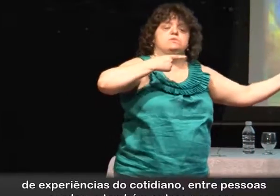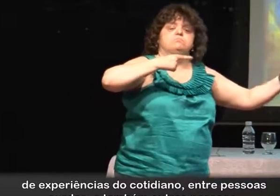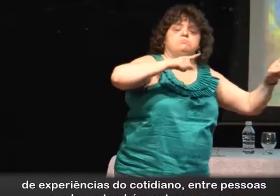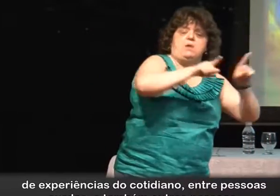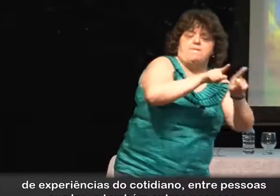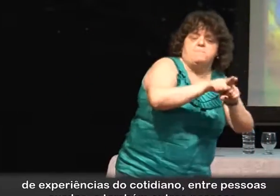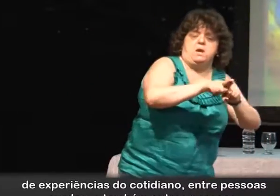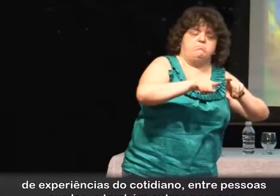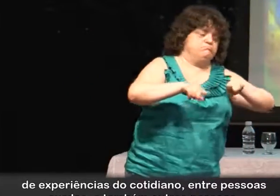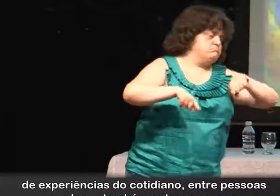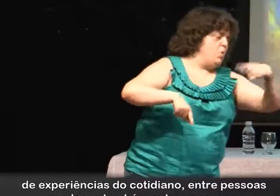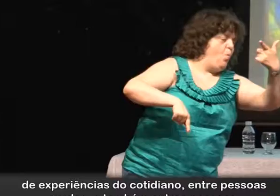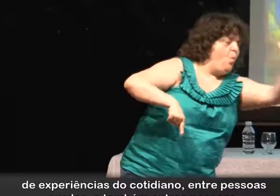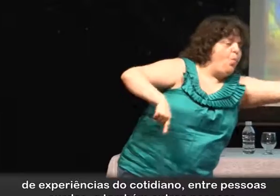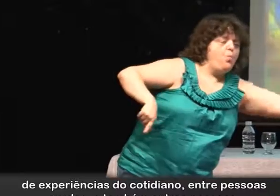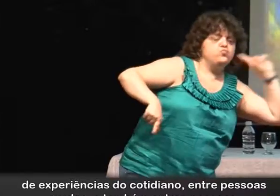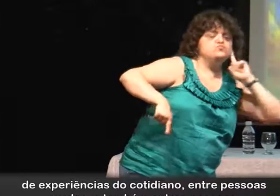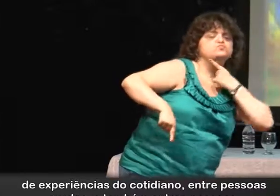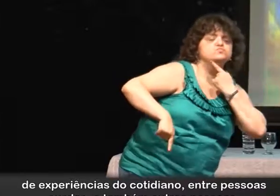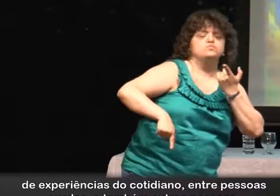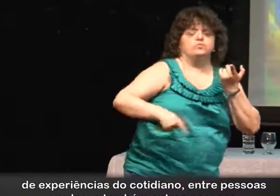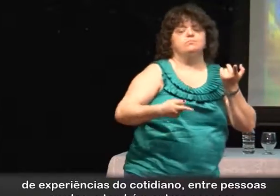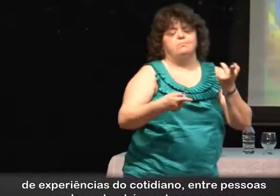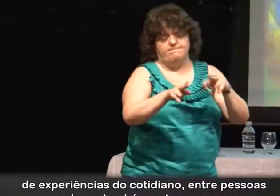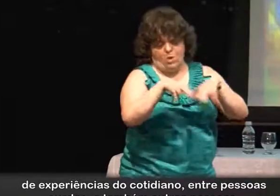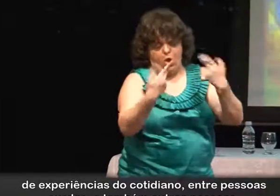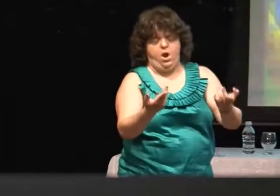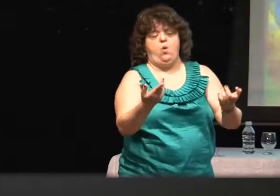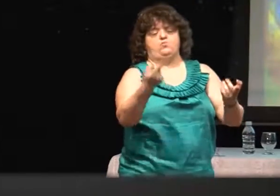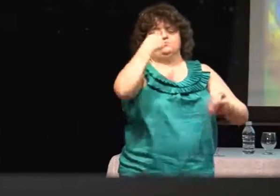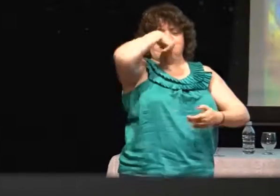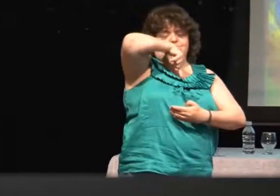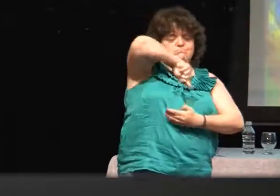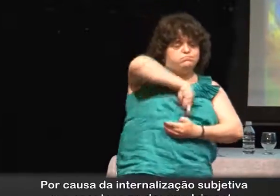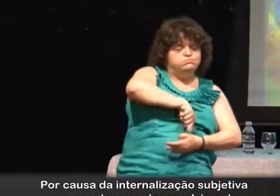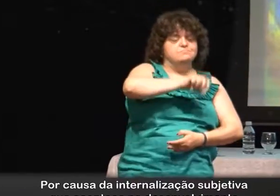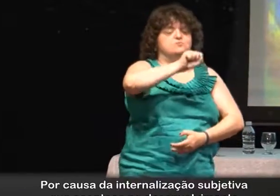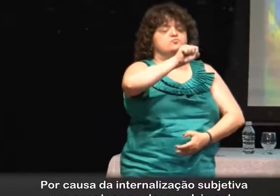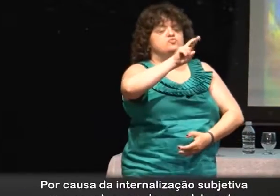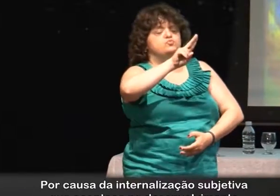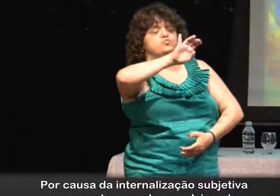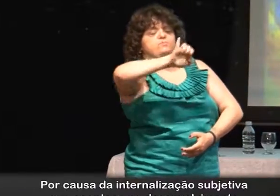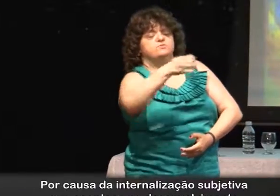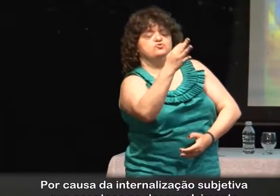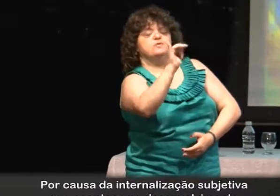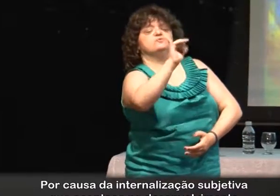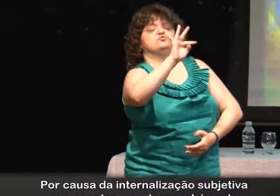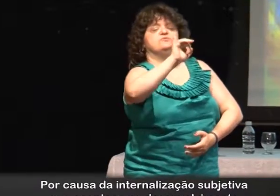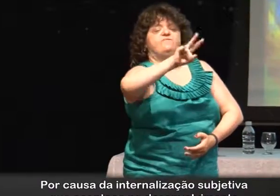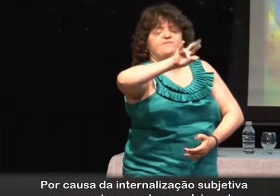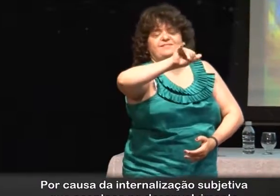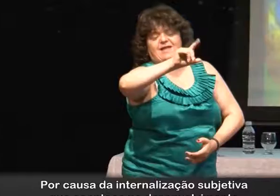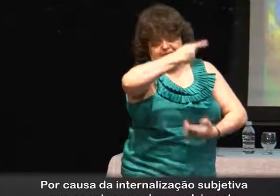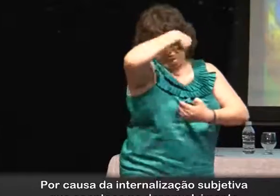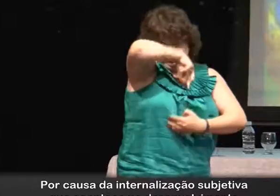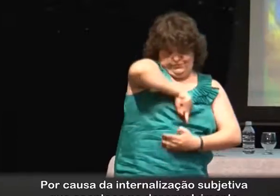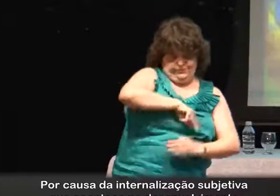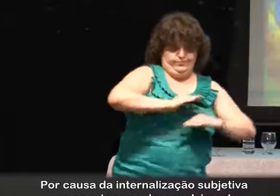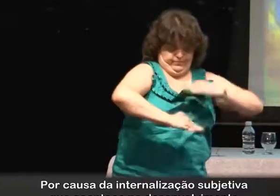pessoas surdas e também outras pessoas, por causa da internalização subjetiva, né,